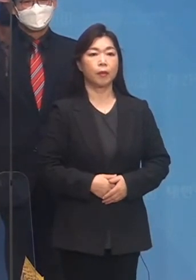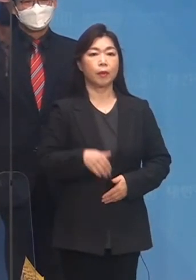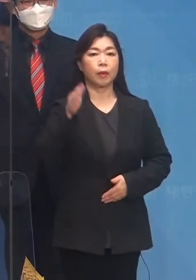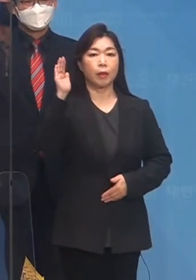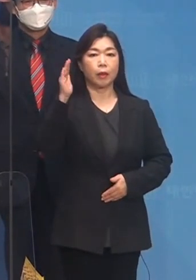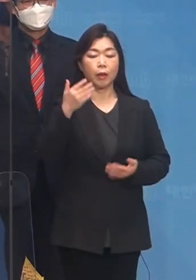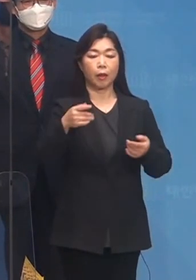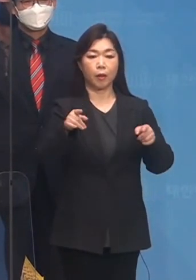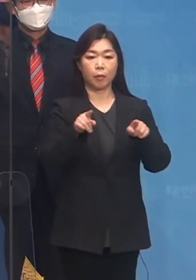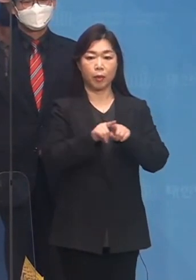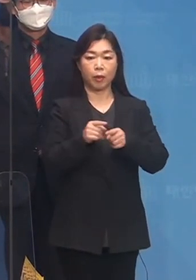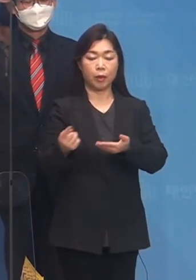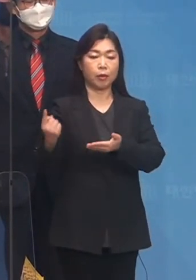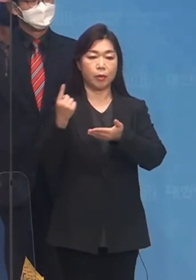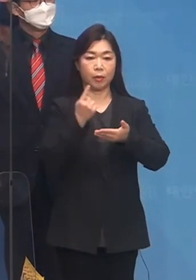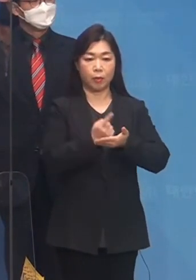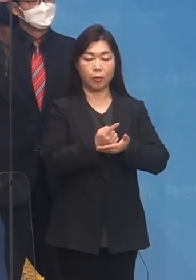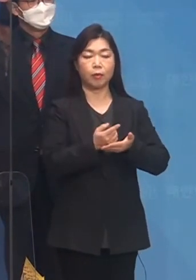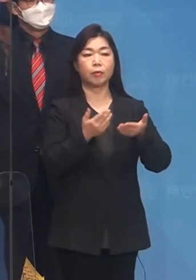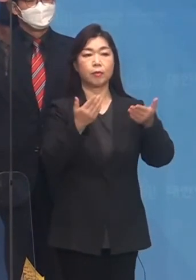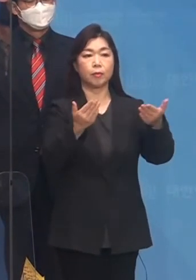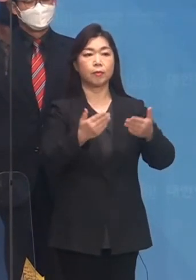기자회견에 함께해 주셨습니다.